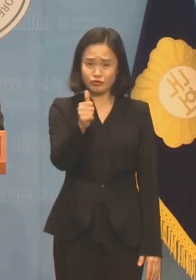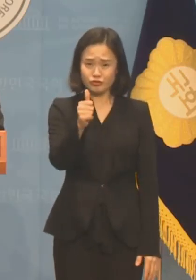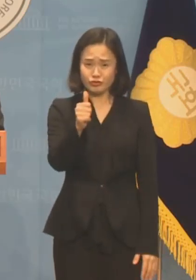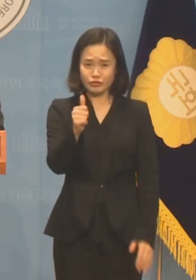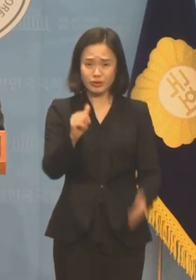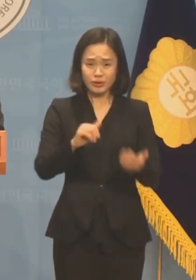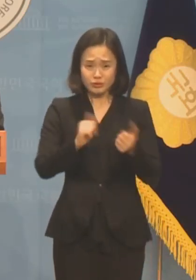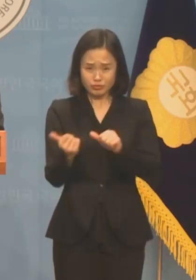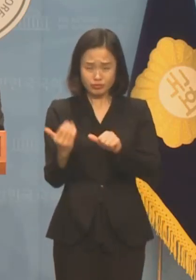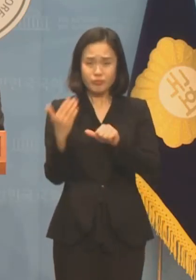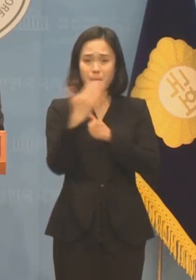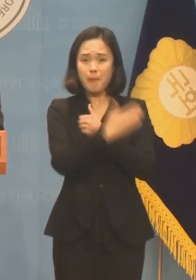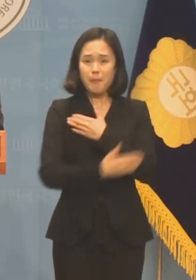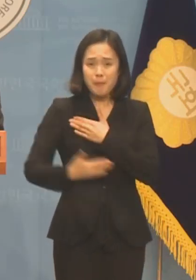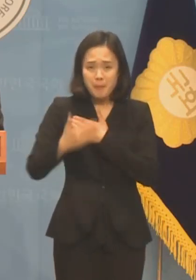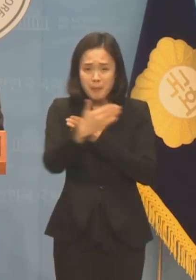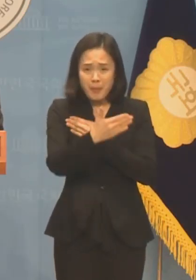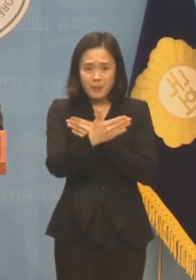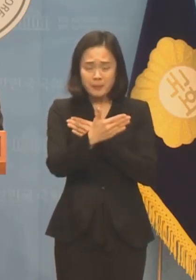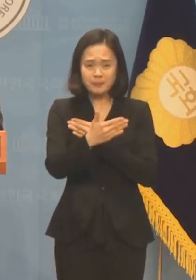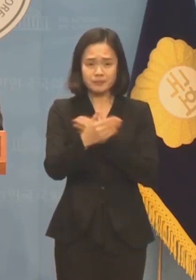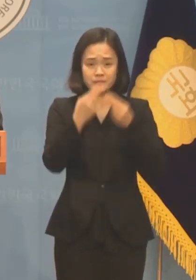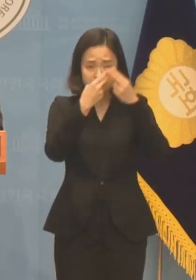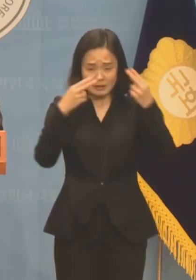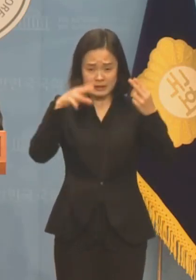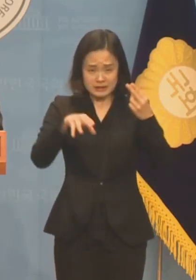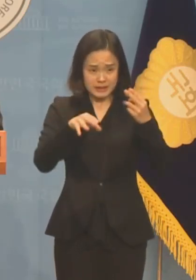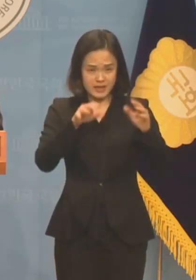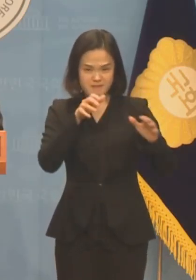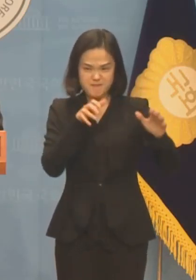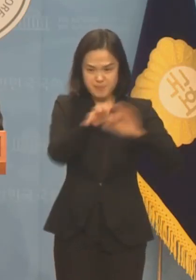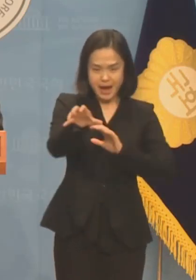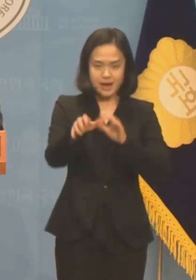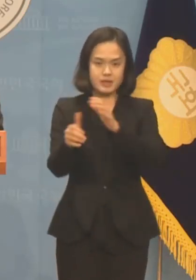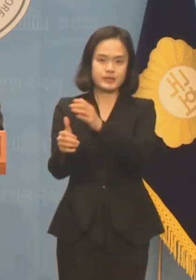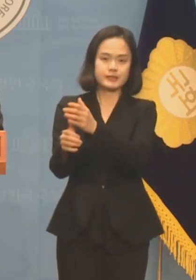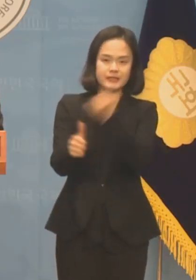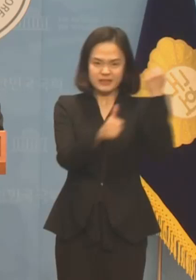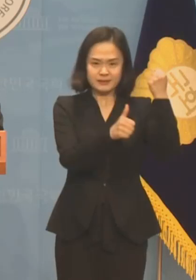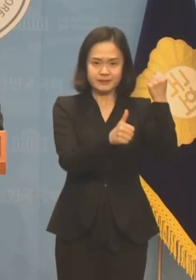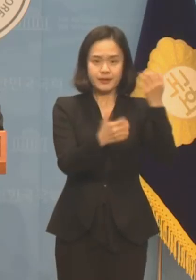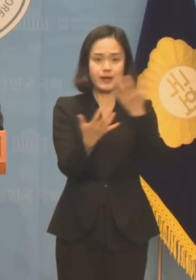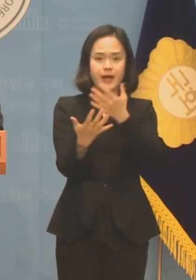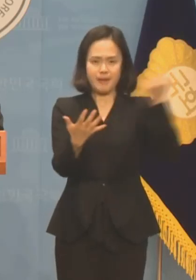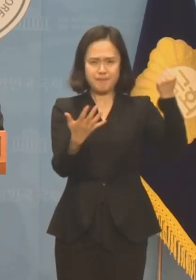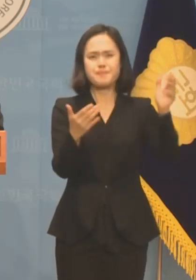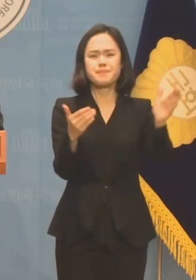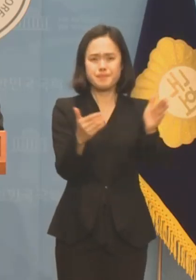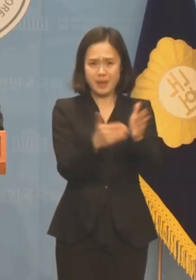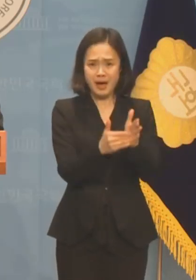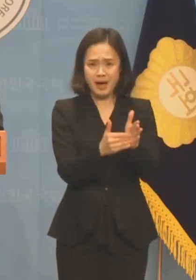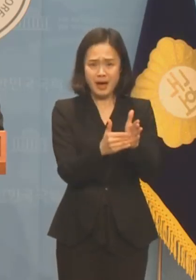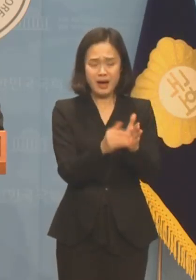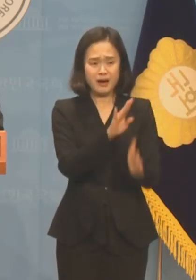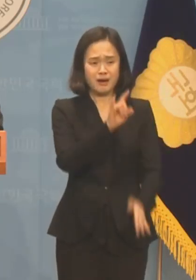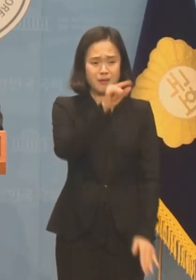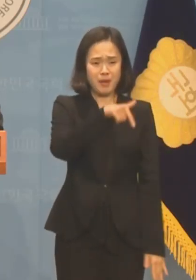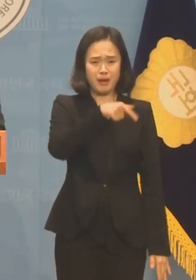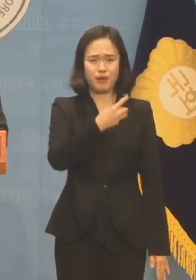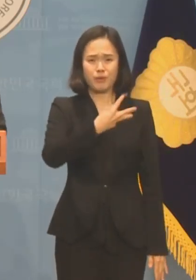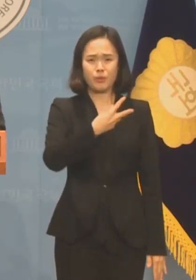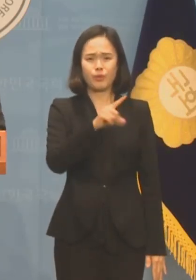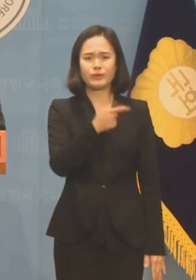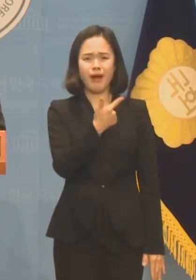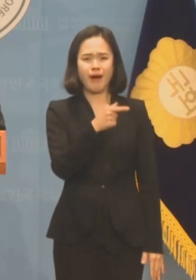부수고 탈취했던 1996년에는 학생 노수석을 죽였던 그 백골단을